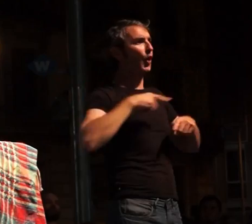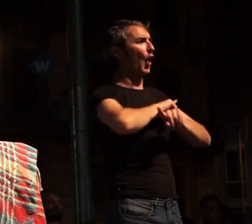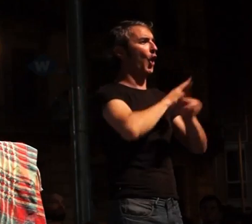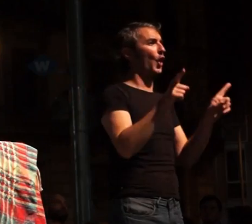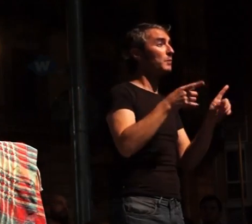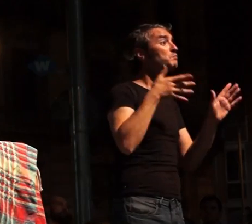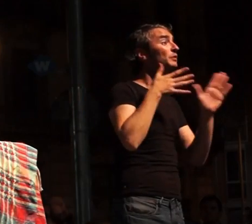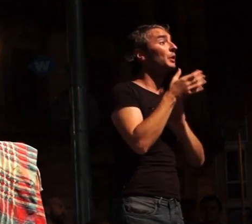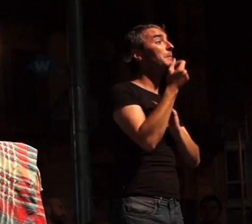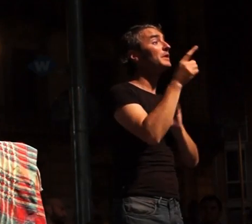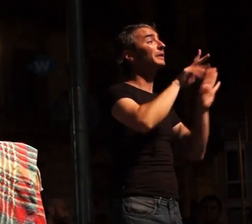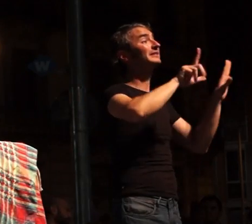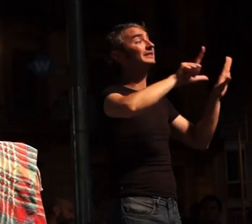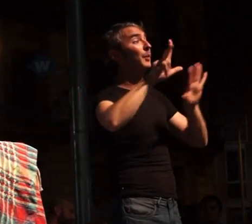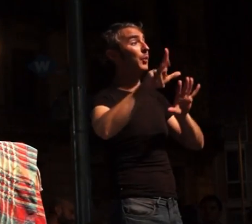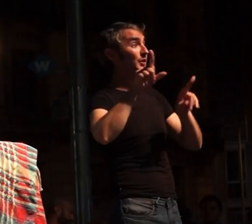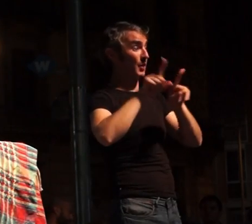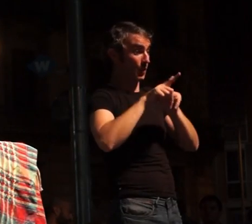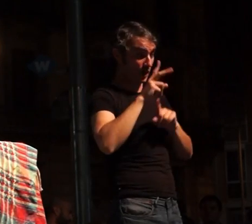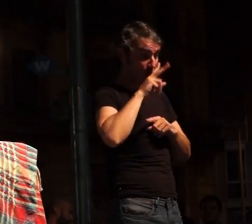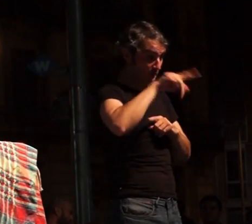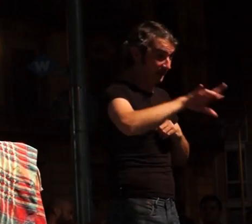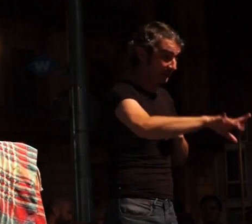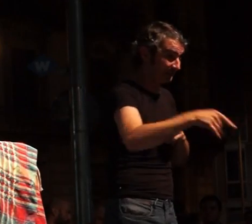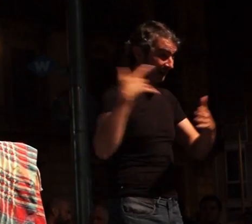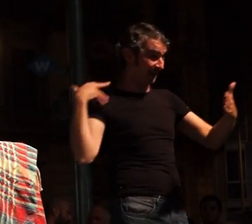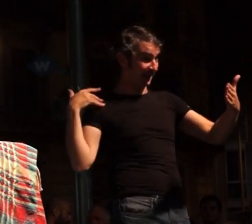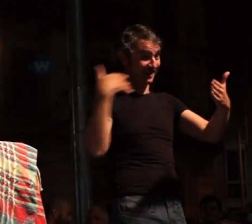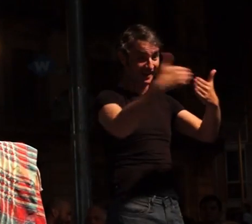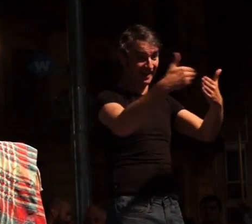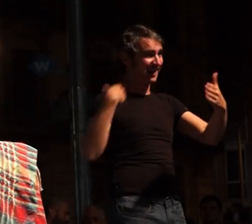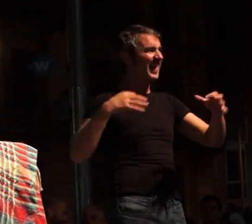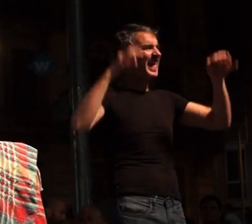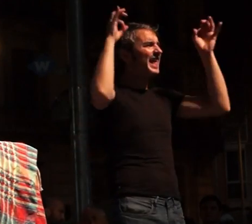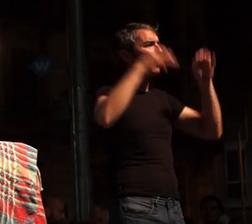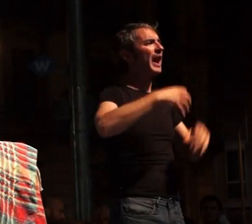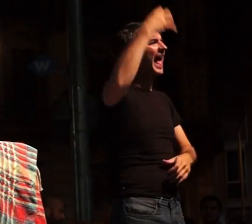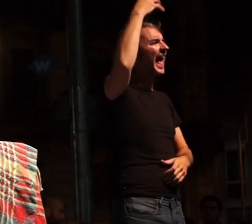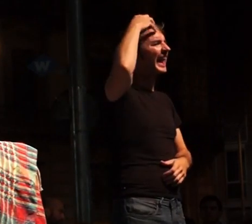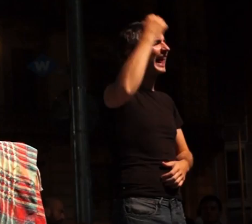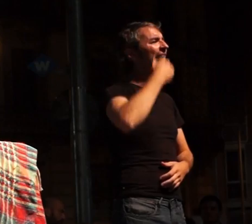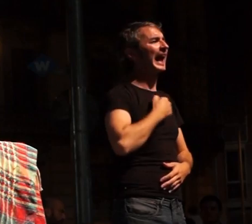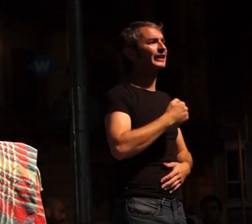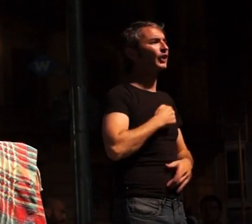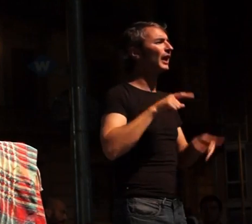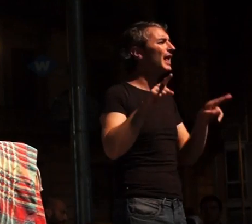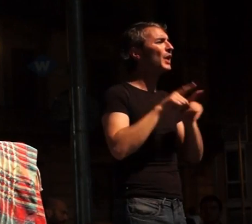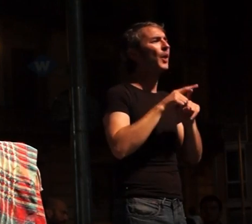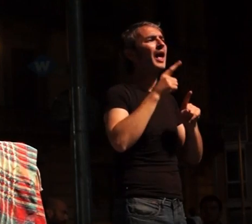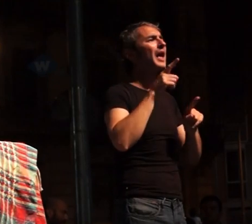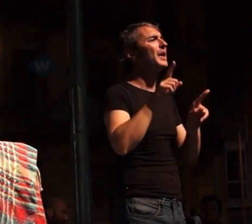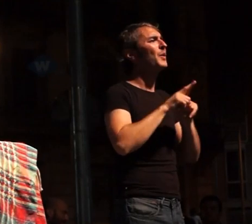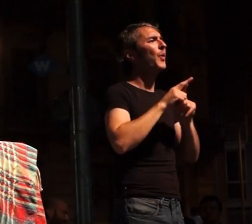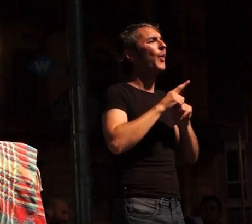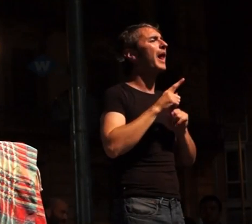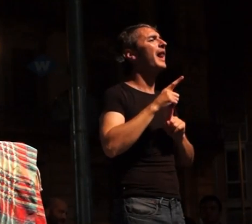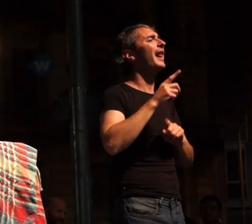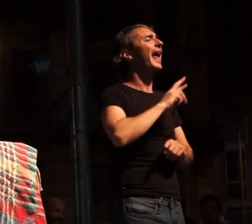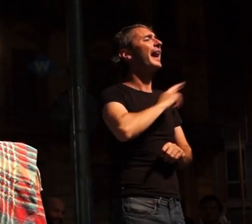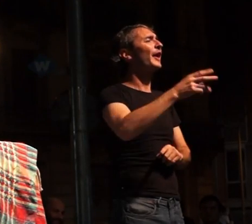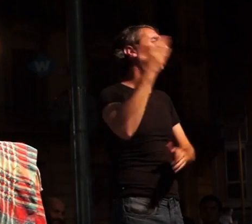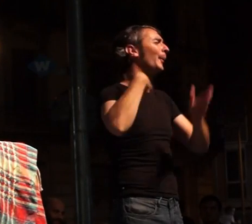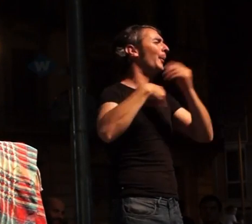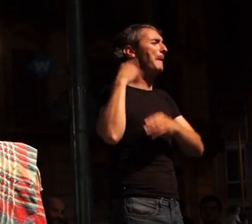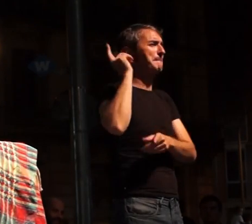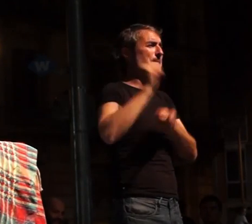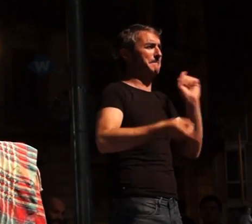del 78, igual que l'Espanya del 2015, continua sent l'Espanya dels reis catòlics, l'Espanya de la Santa Inquisició, en què és possible